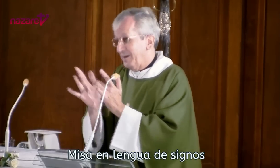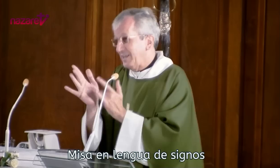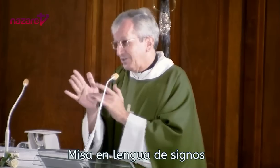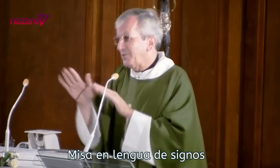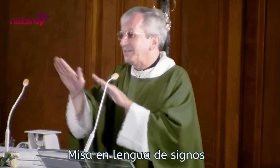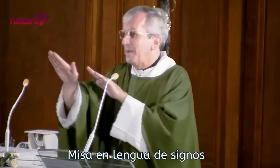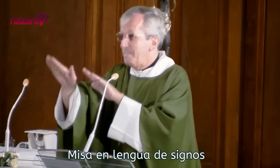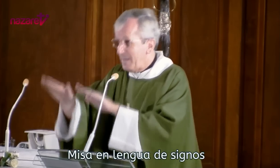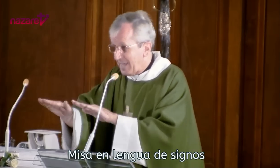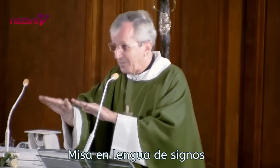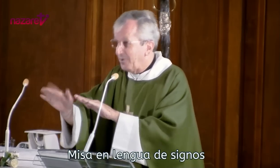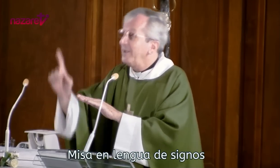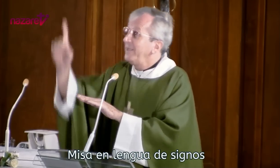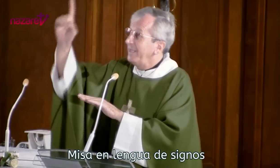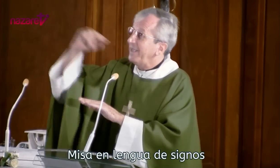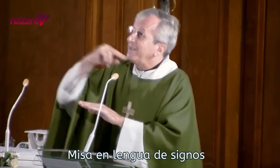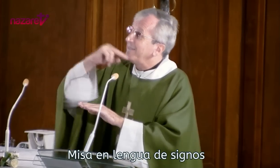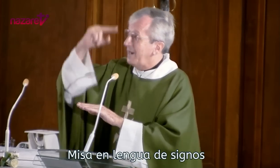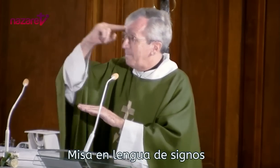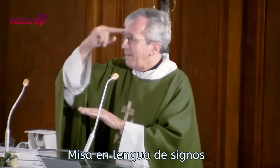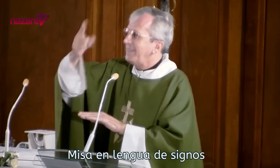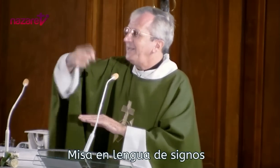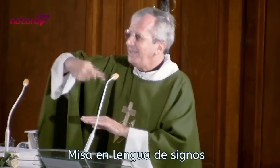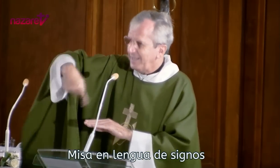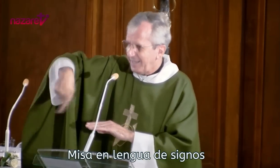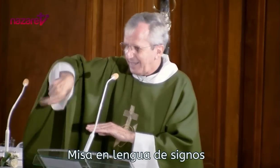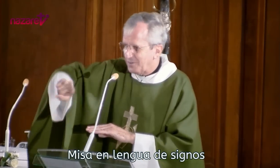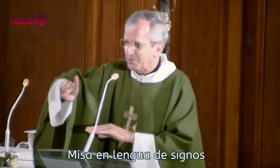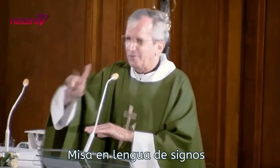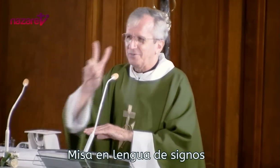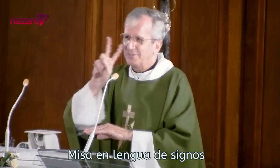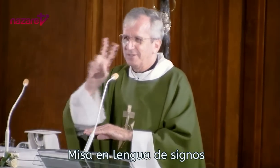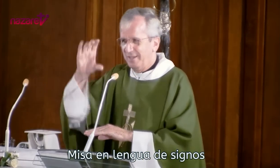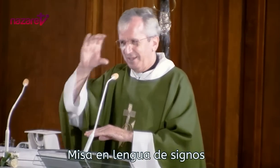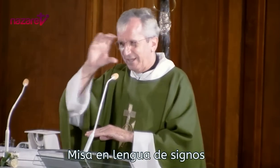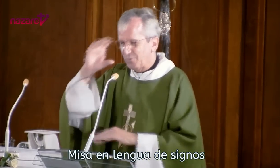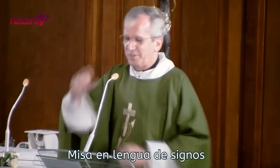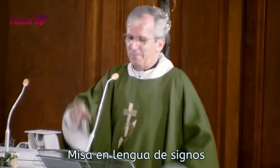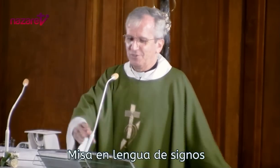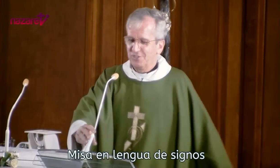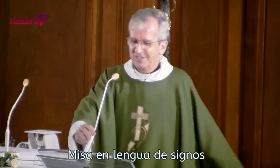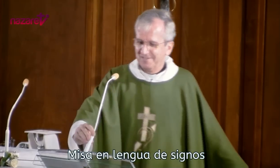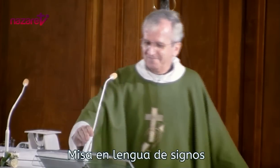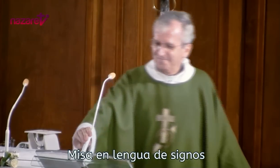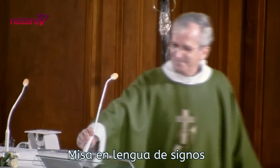Cristo es mediador entre el Padre y nosotros. Escuchemos.